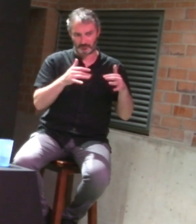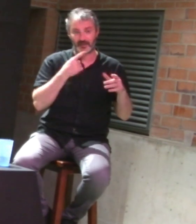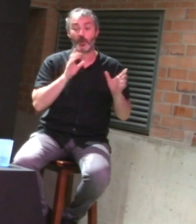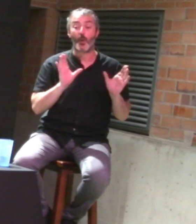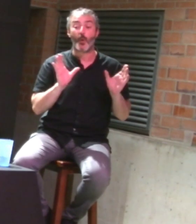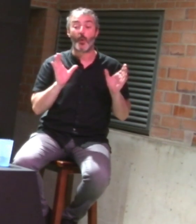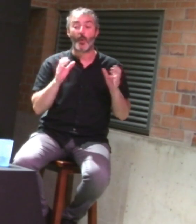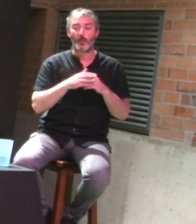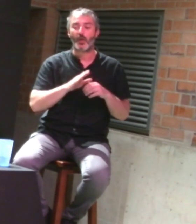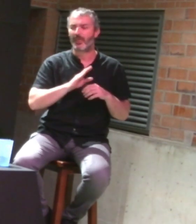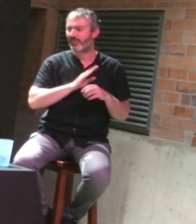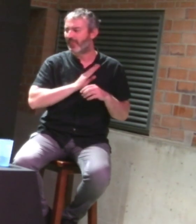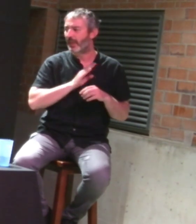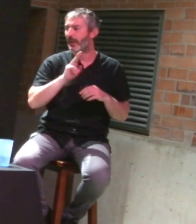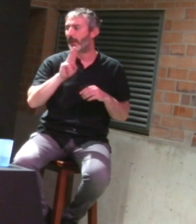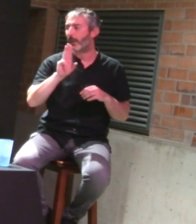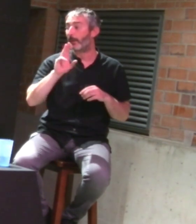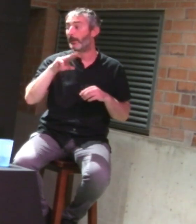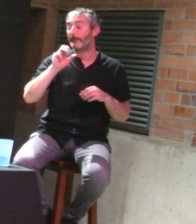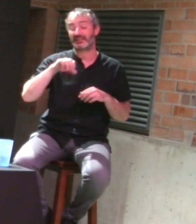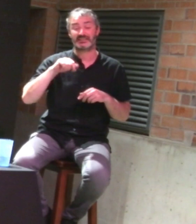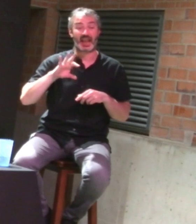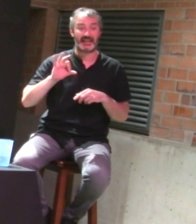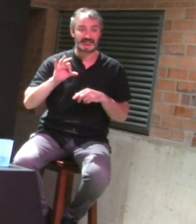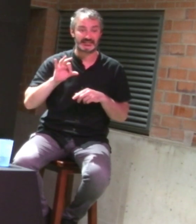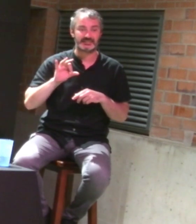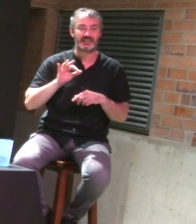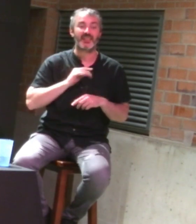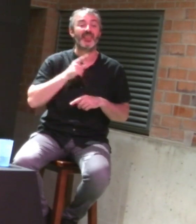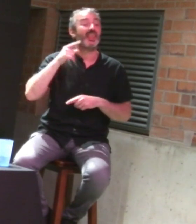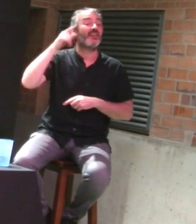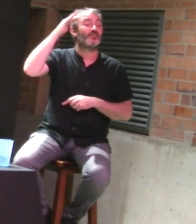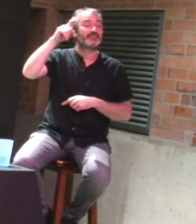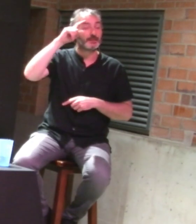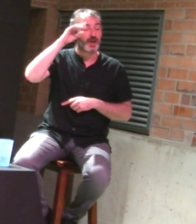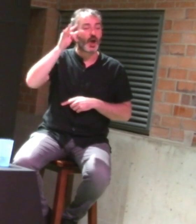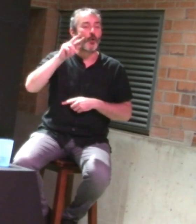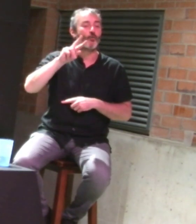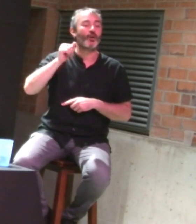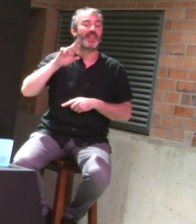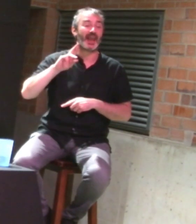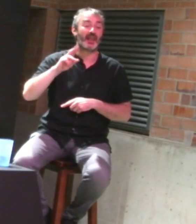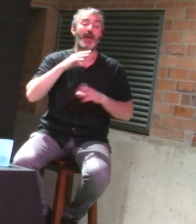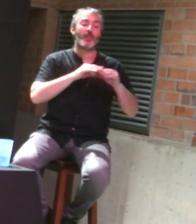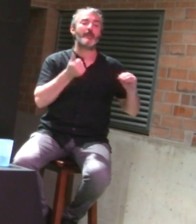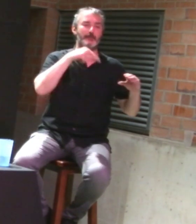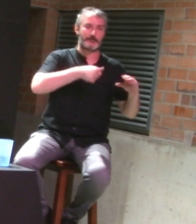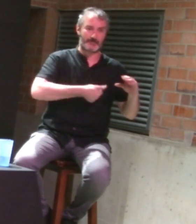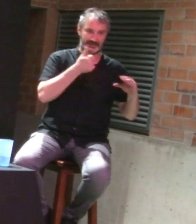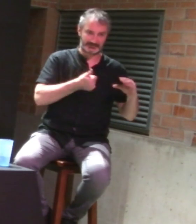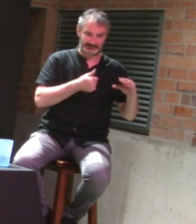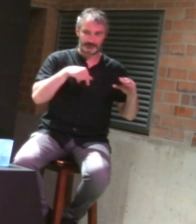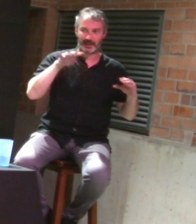el grup de los Pensiles de Cádiz són fourieristes, tot el fourierisme que hi ha a la zona d'Andalusia és important,